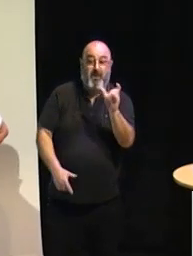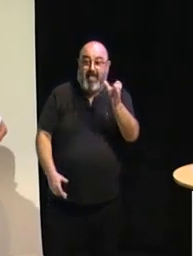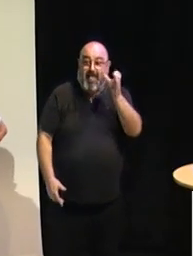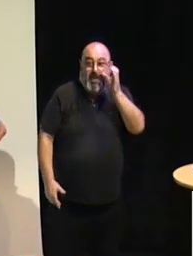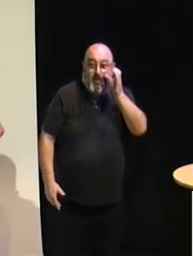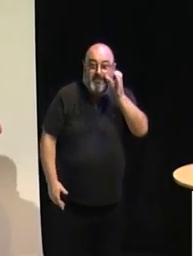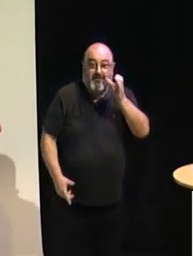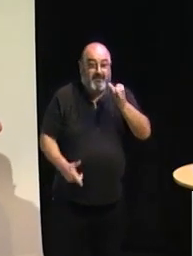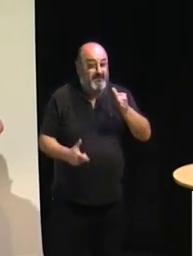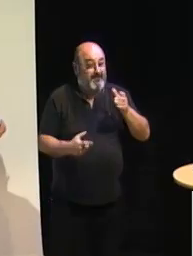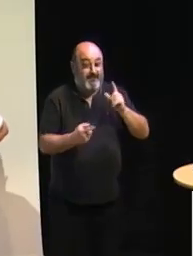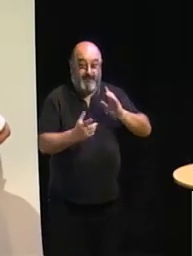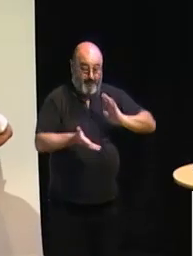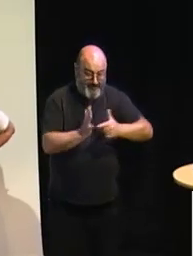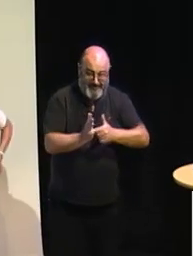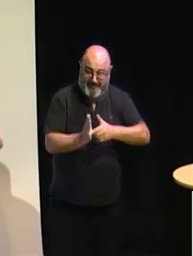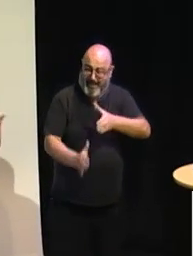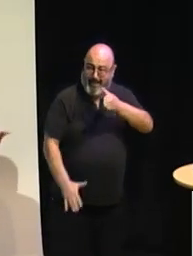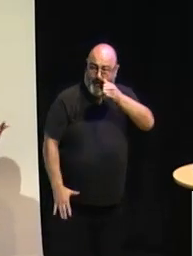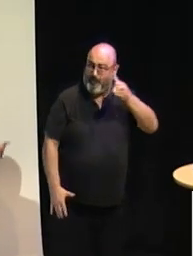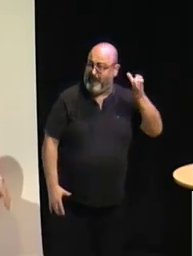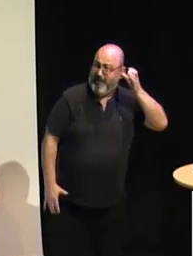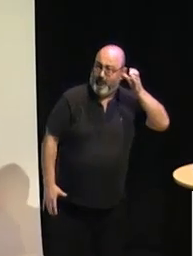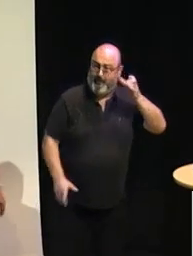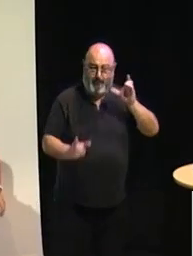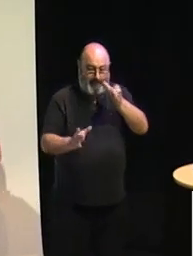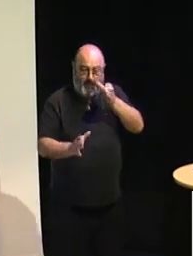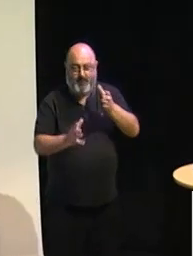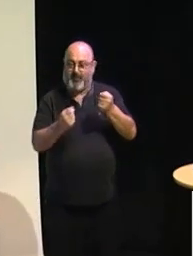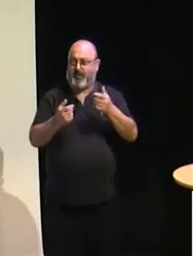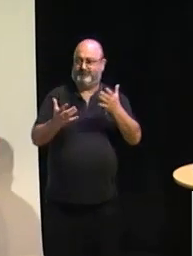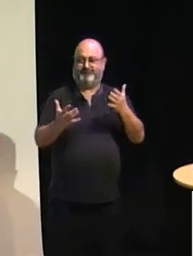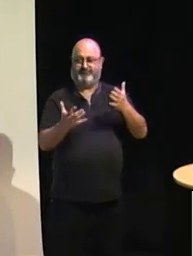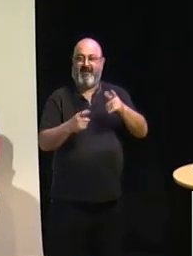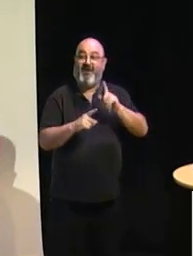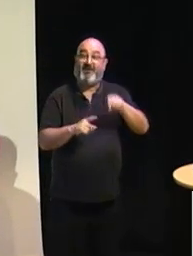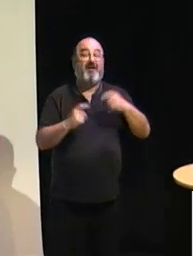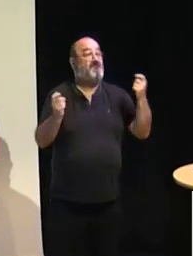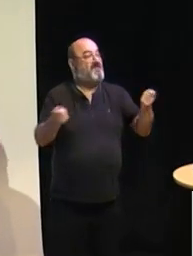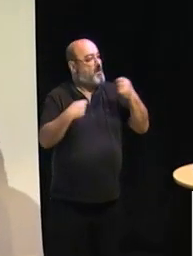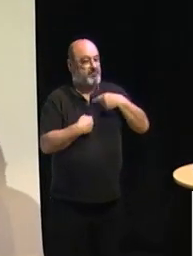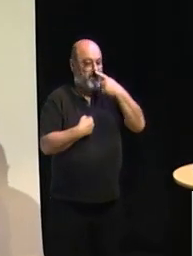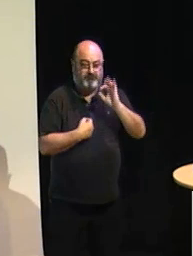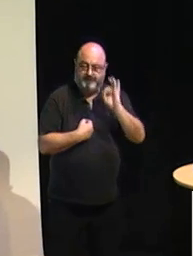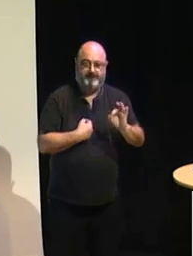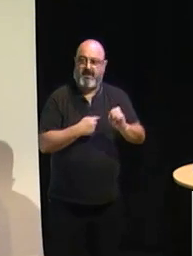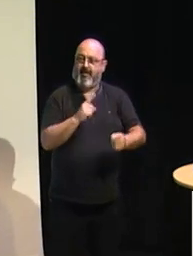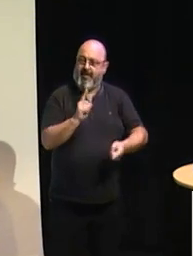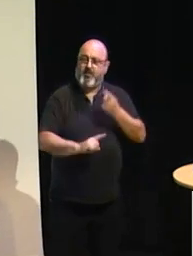cette conférence sur la langue des signes française et l'histoire de la langue des signes en général dans un festival à l'écoute. Mais nous, ça nous a paru important de pointer peut-être